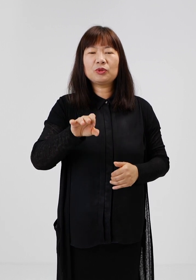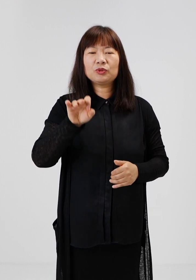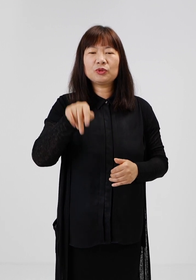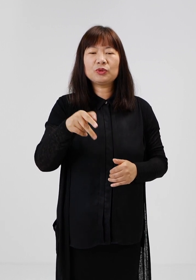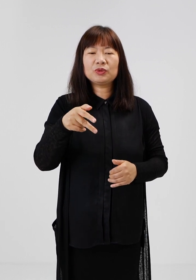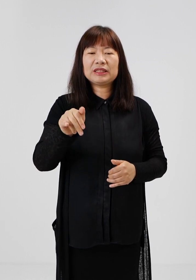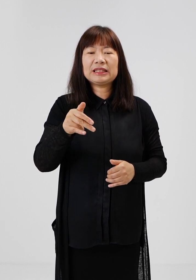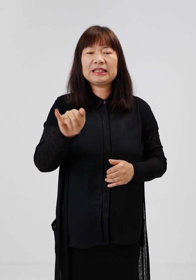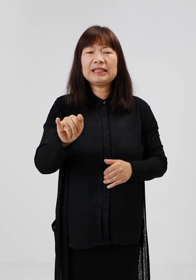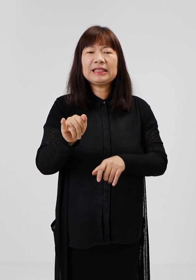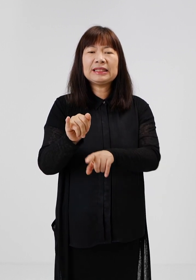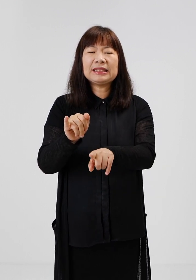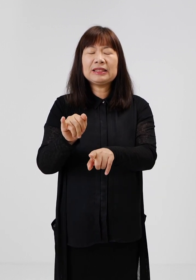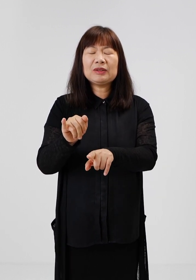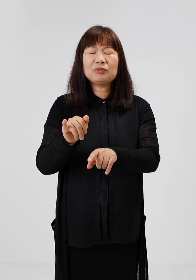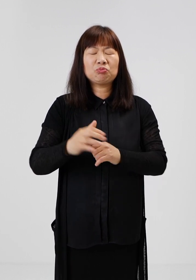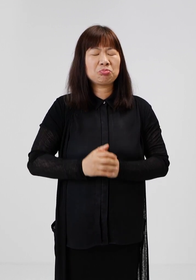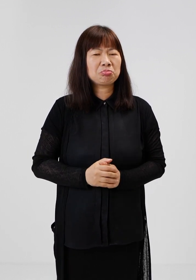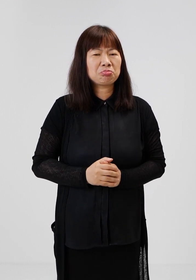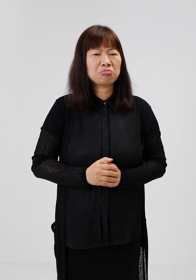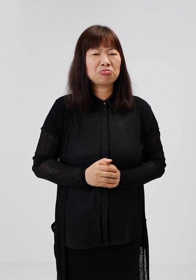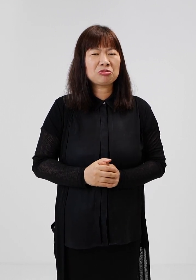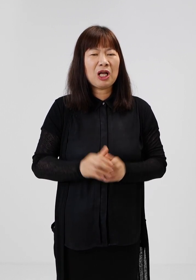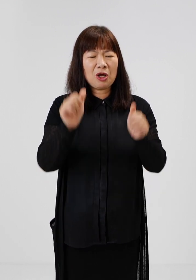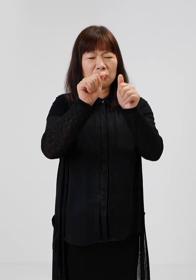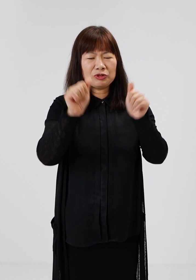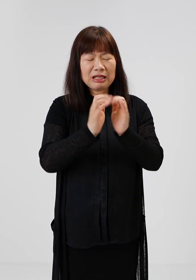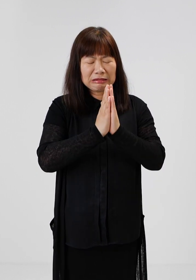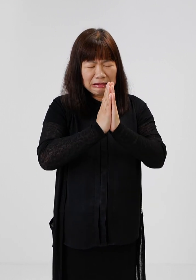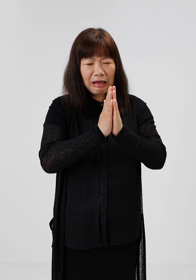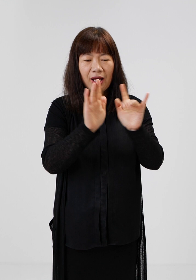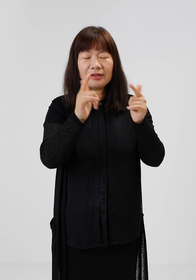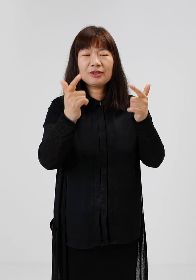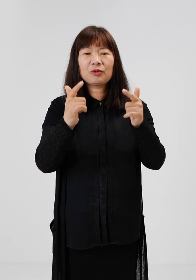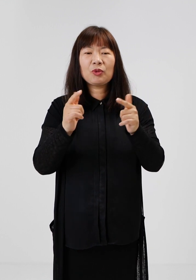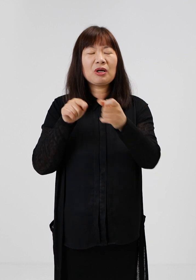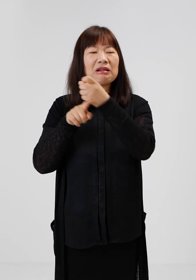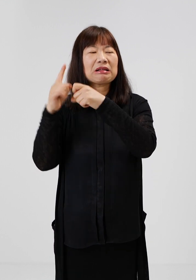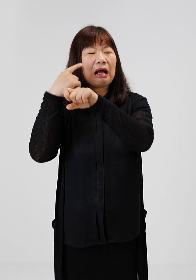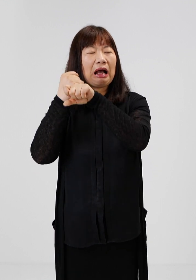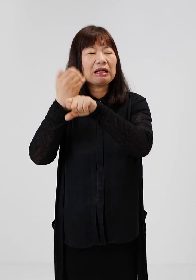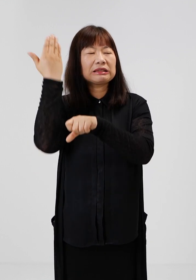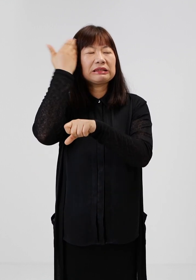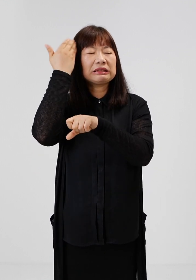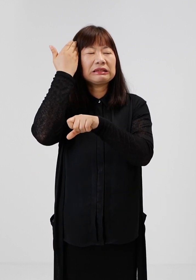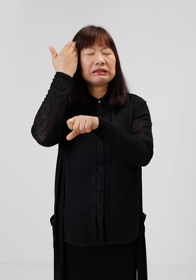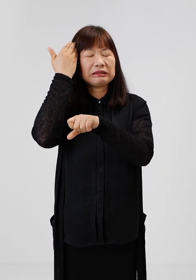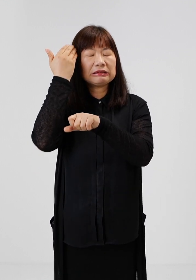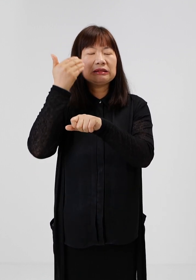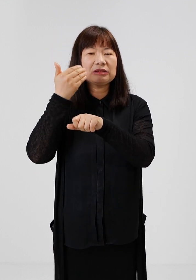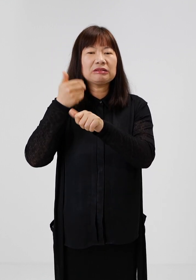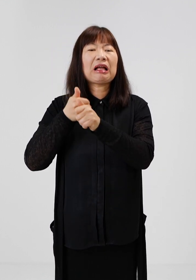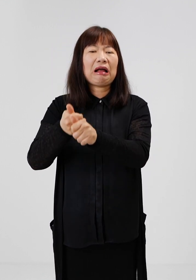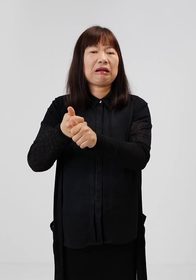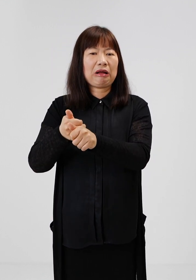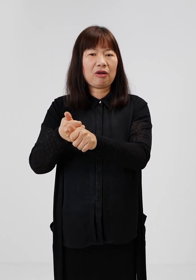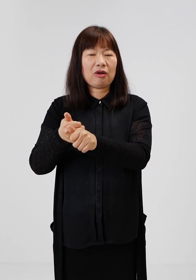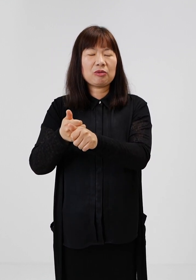우상 숭배가 아니고 그 과학적인 것이고 그 일리가 있는 것입니다. 이렇게 또 우기는 분들도